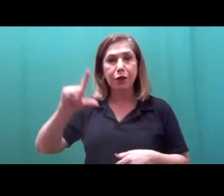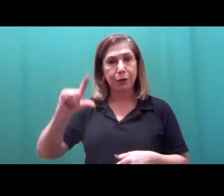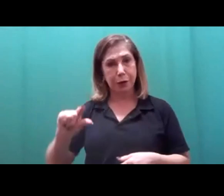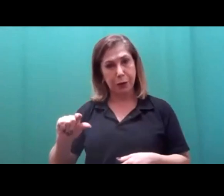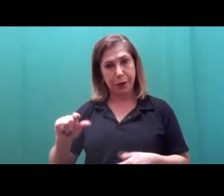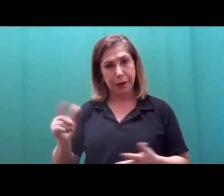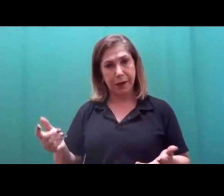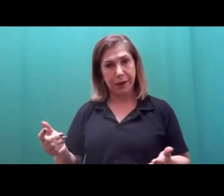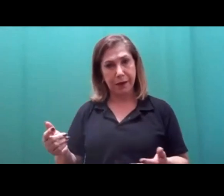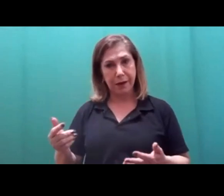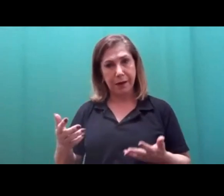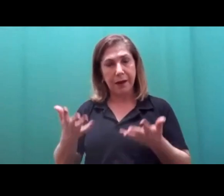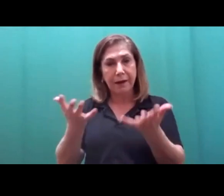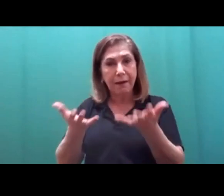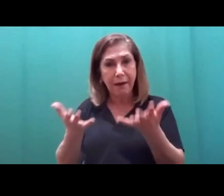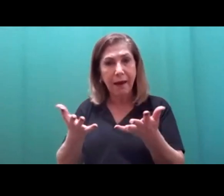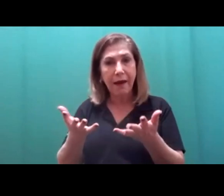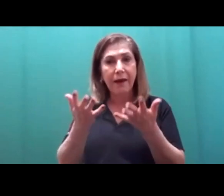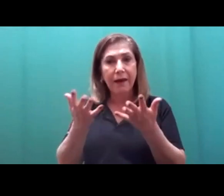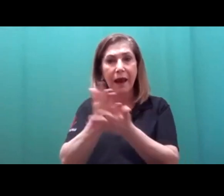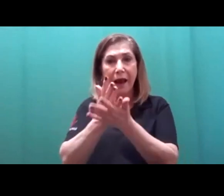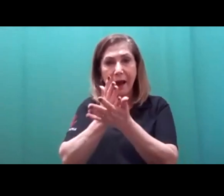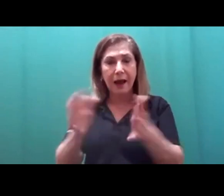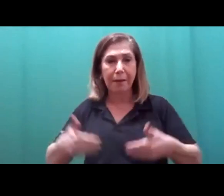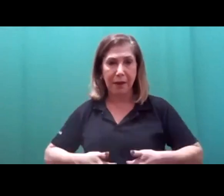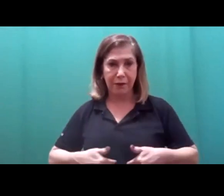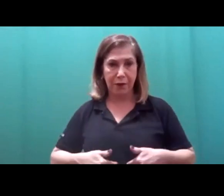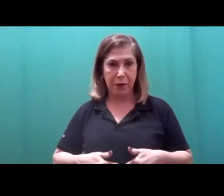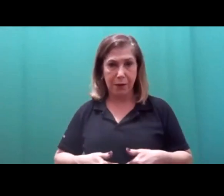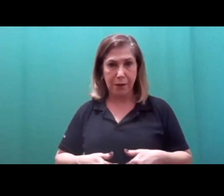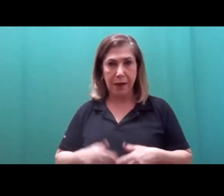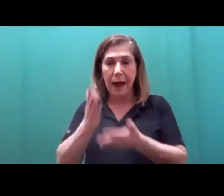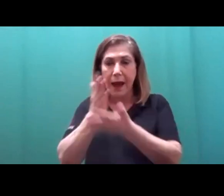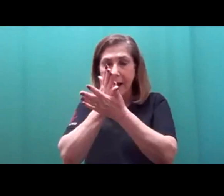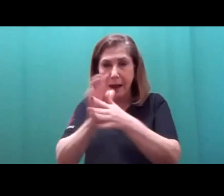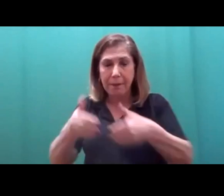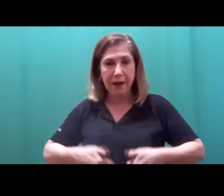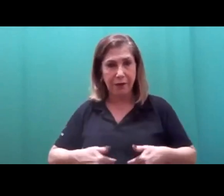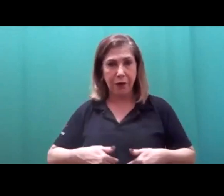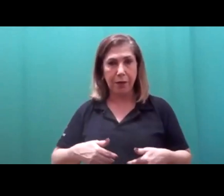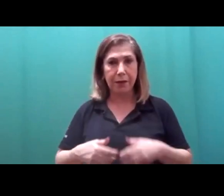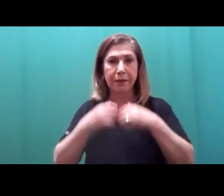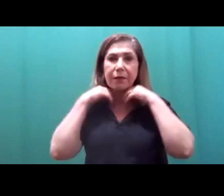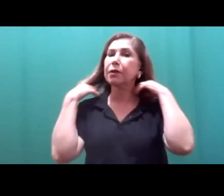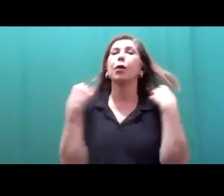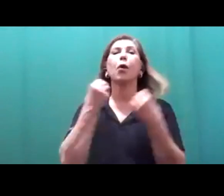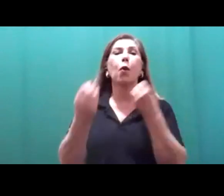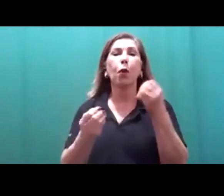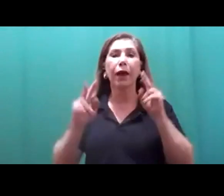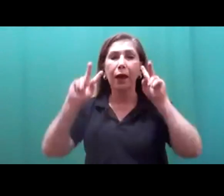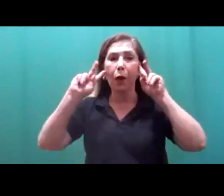sair do mapa da fome, a gente quer acabar com a fome, erradicar a fome. Fome é um processo de